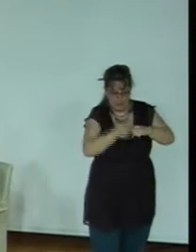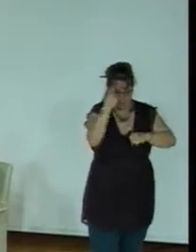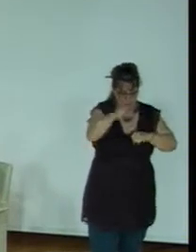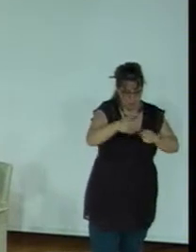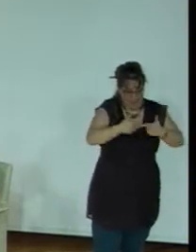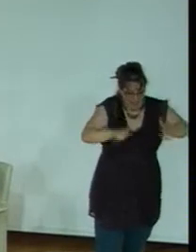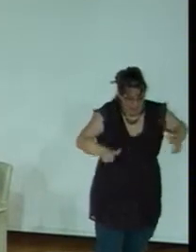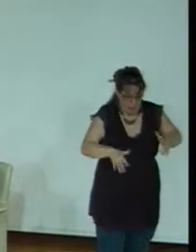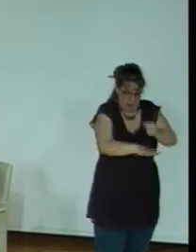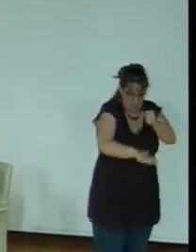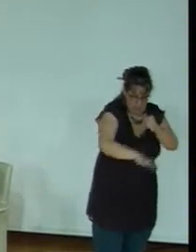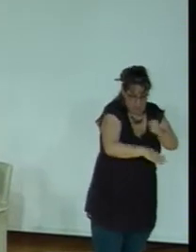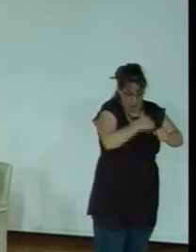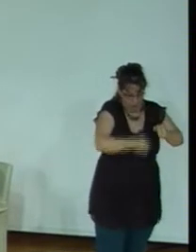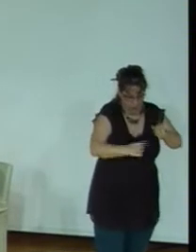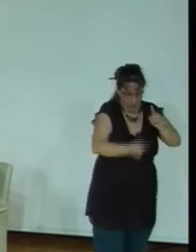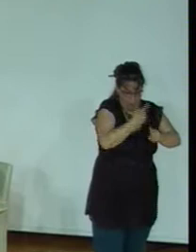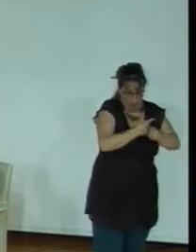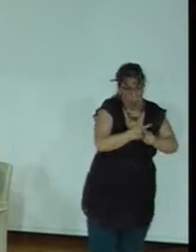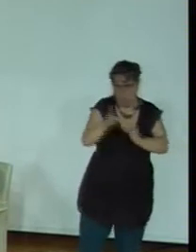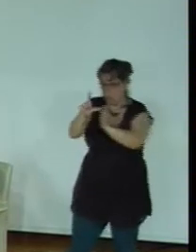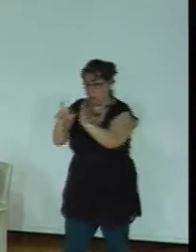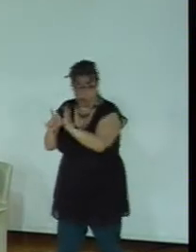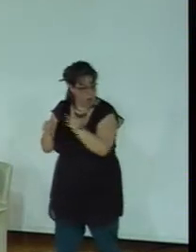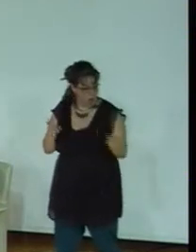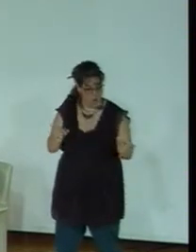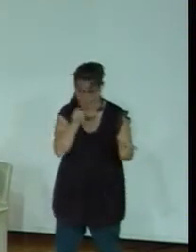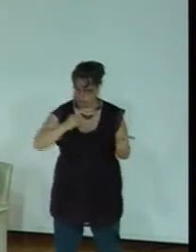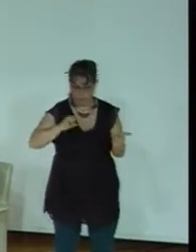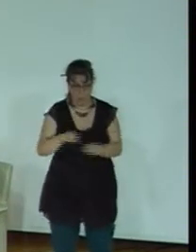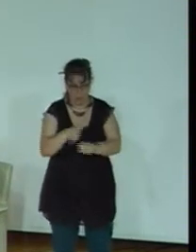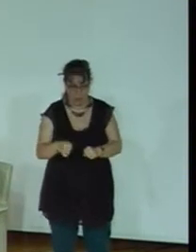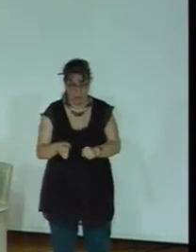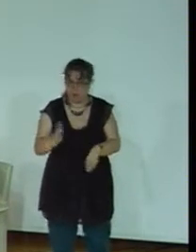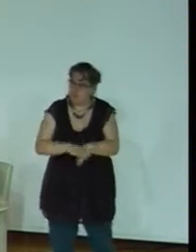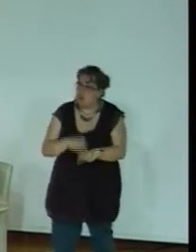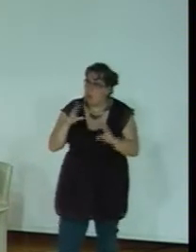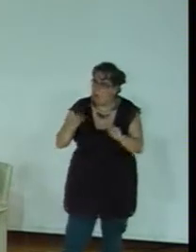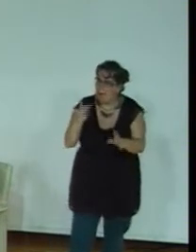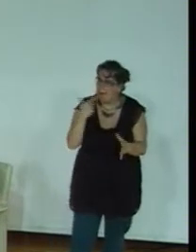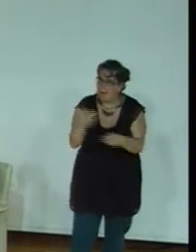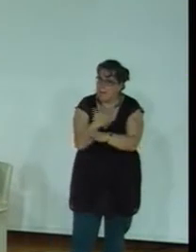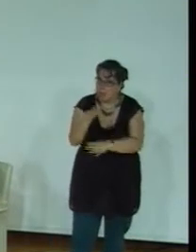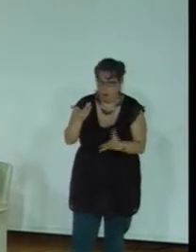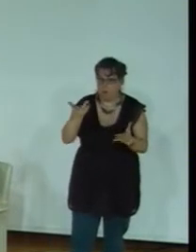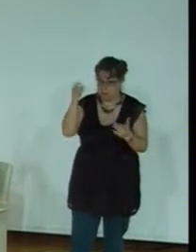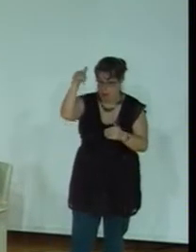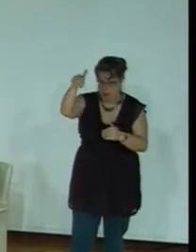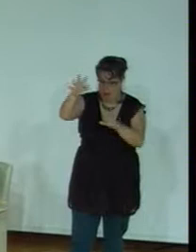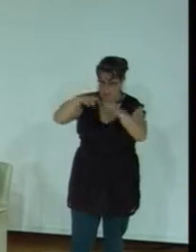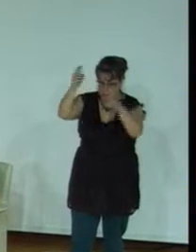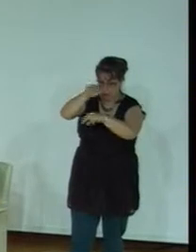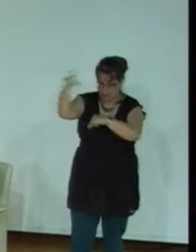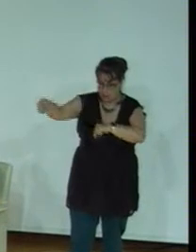et le législateur ne peuvent pas porter atteinte. Et là, ce qu'on est en train de nous expliquer en ce moment, ce que nous expliquent nos parlementaires, c'est